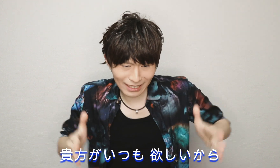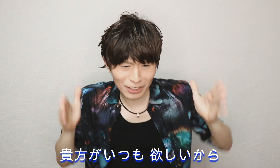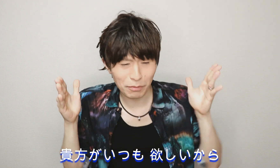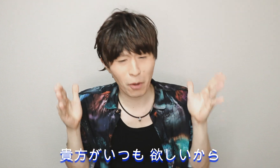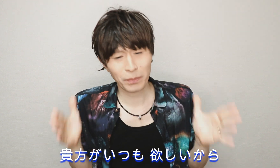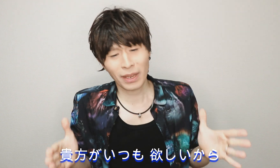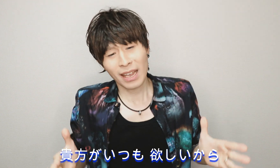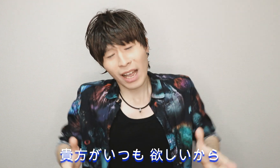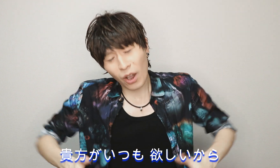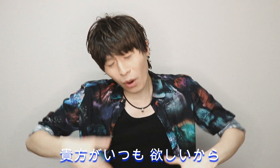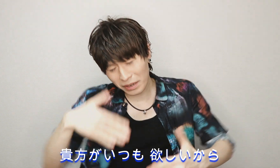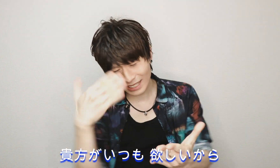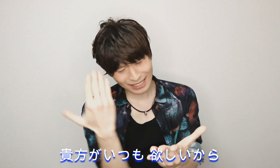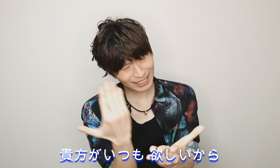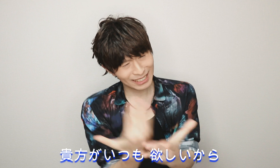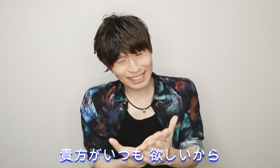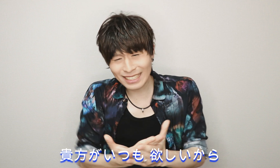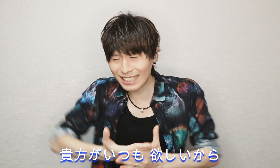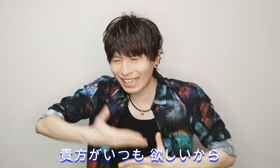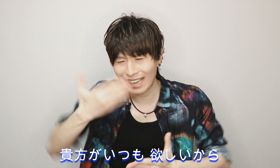も欲しいから